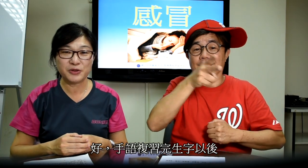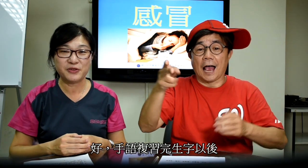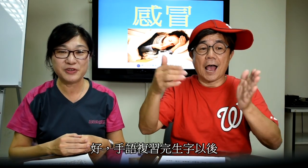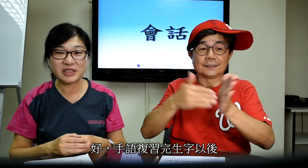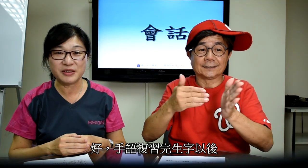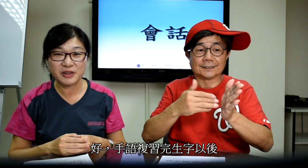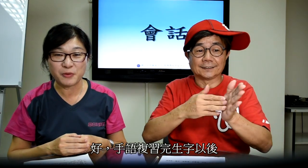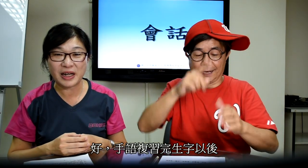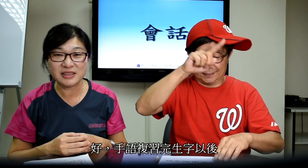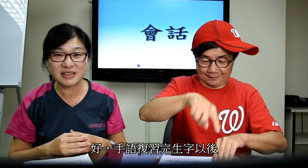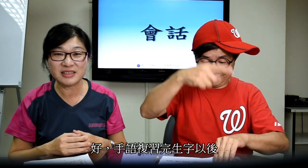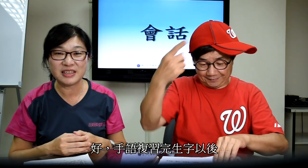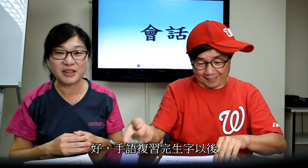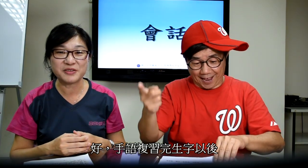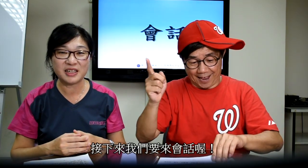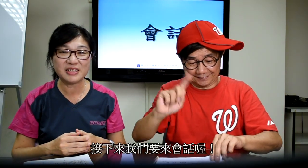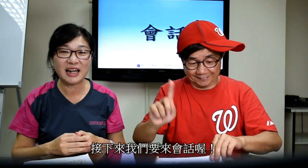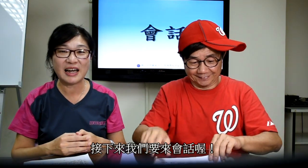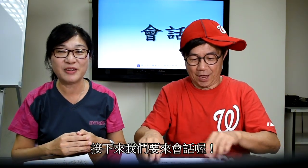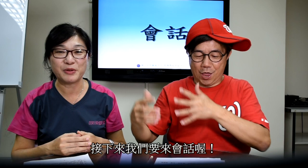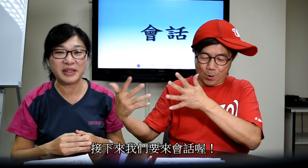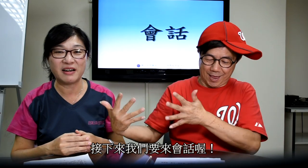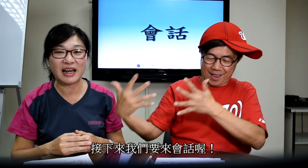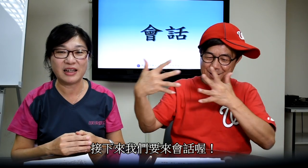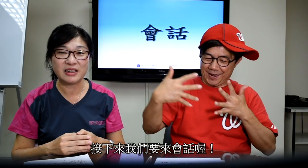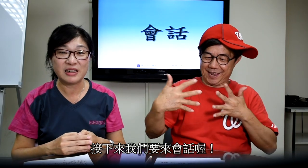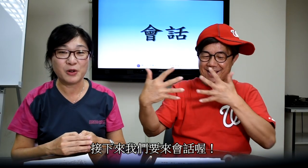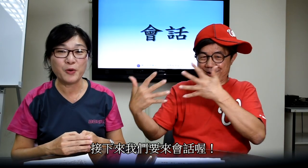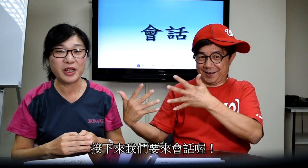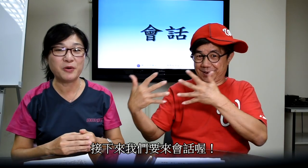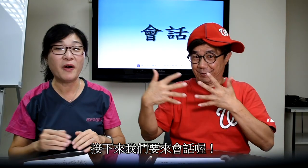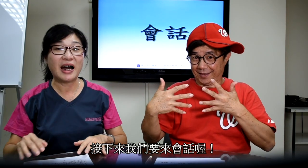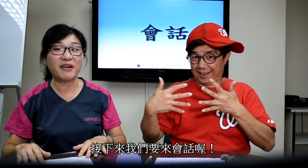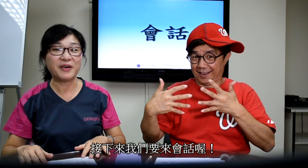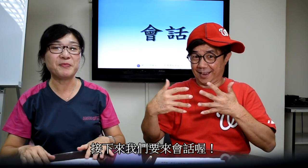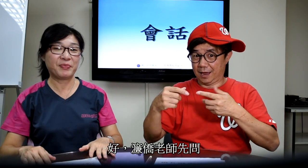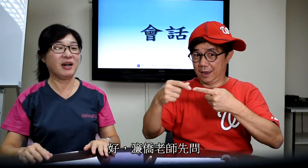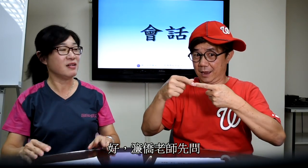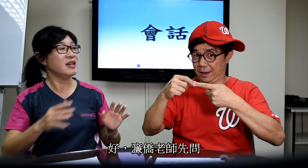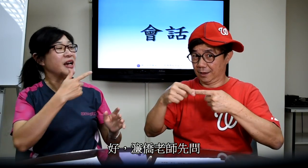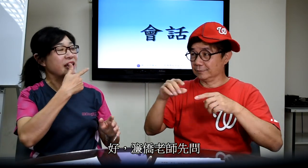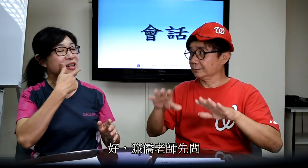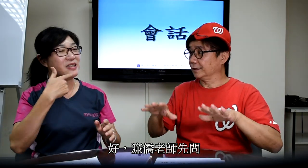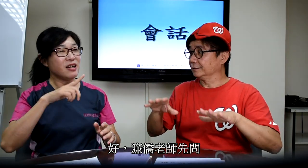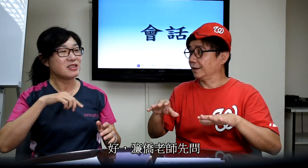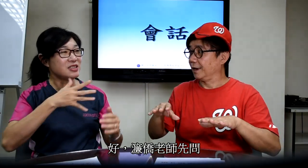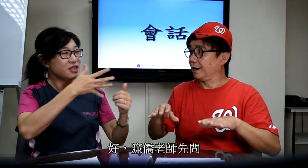手语复习完生字以后，接下来我们要来绘画哦。好，林巧老师先